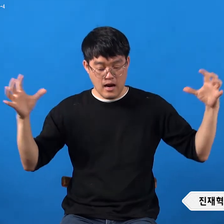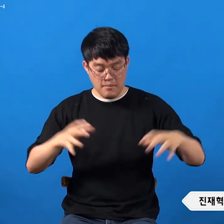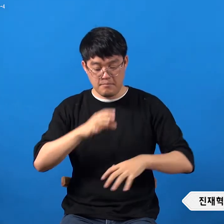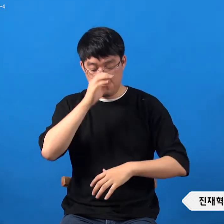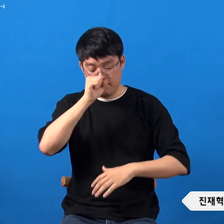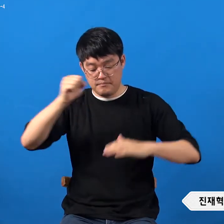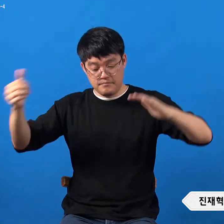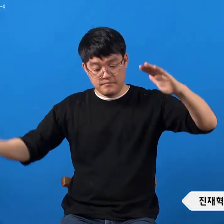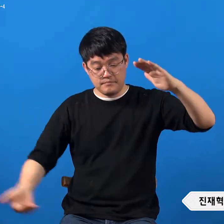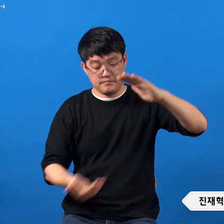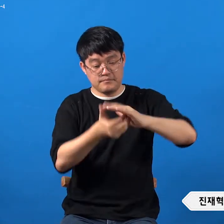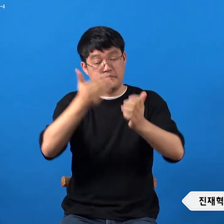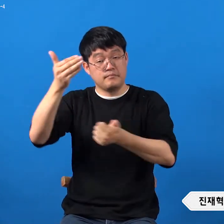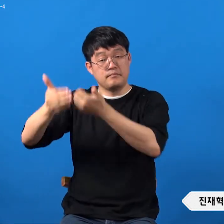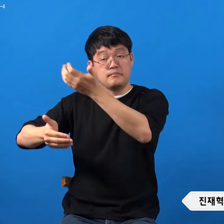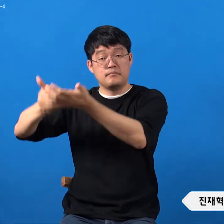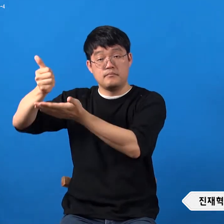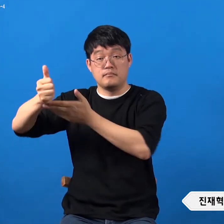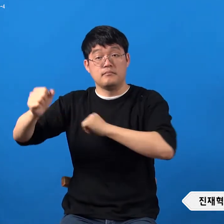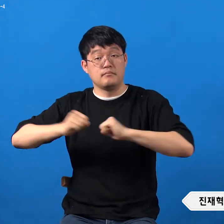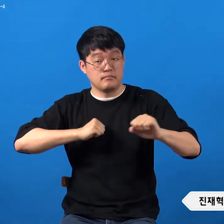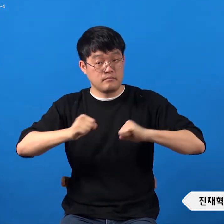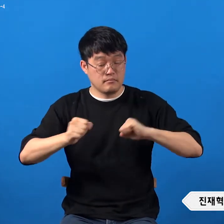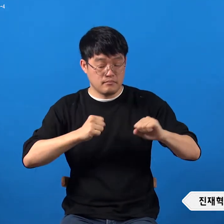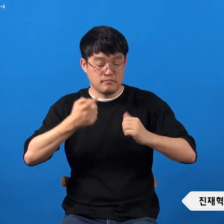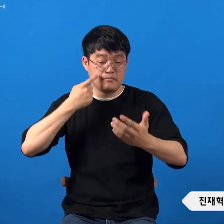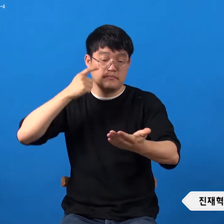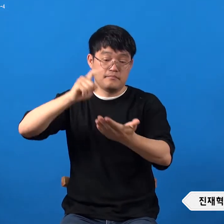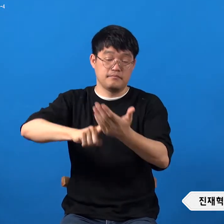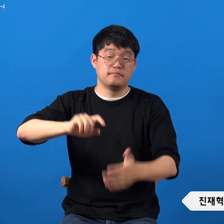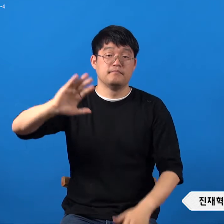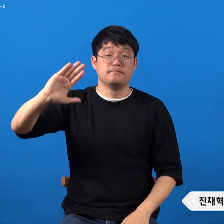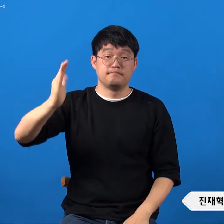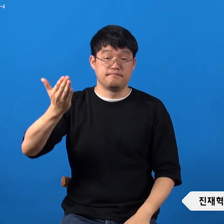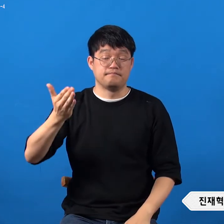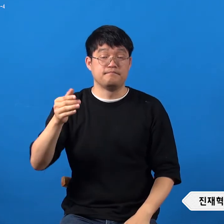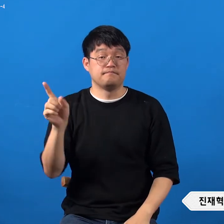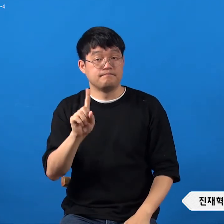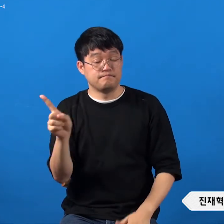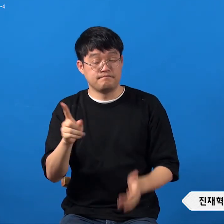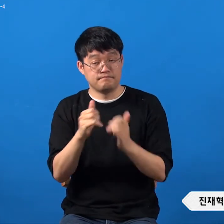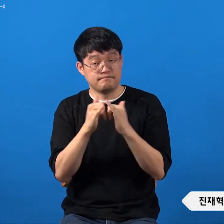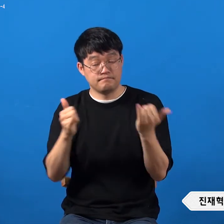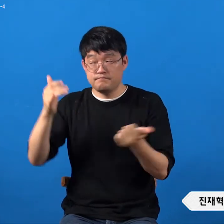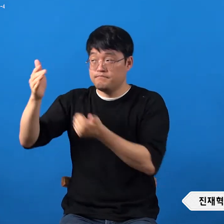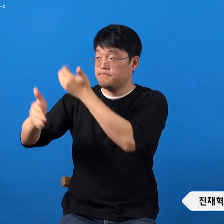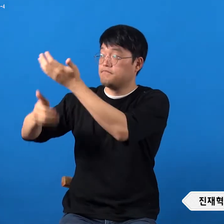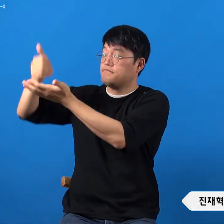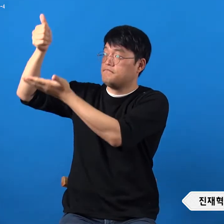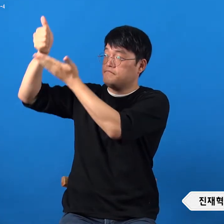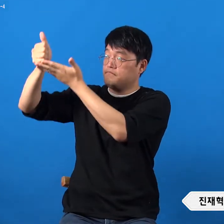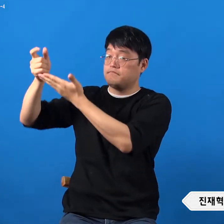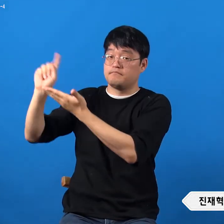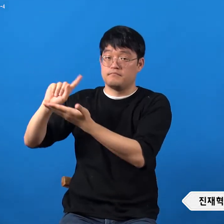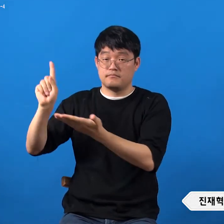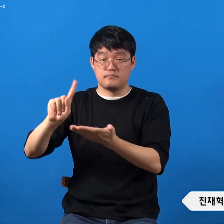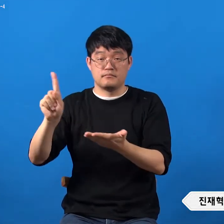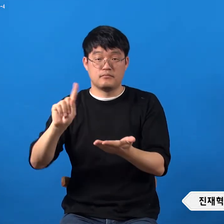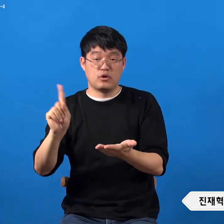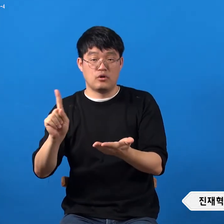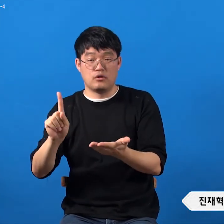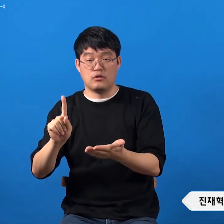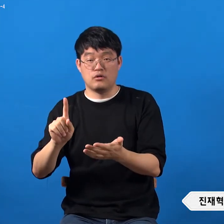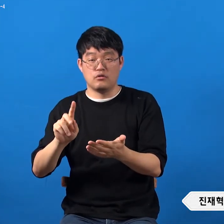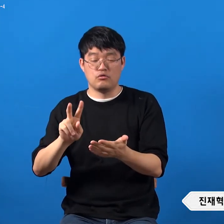이루시는 하나님의 역사하심을 우리는 보게 됩니다. 그래서 어떤 분들은 하나님은 유도의